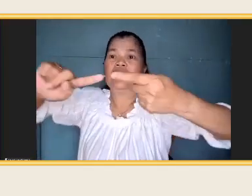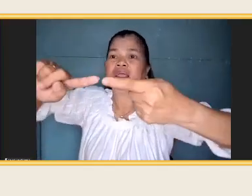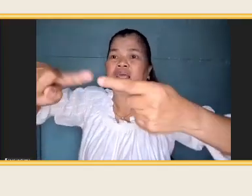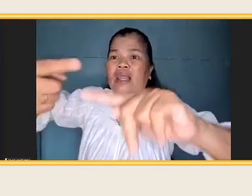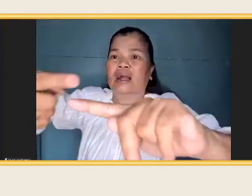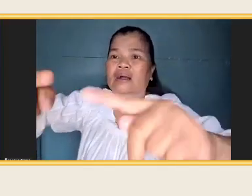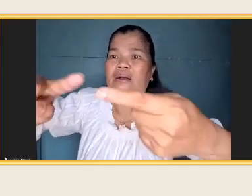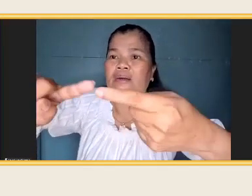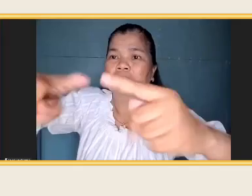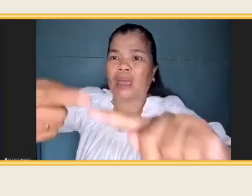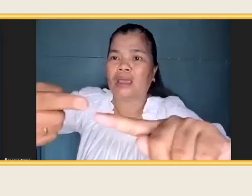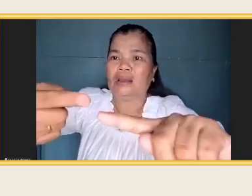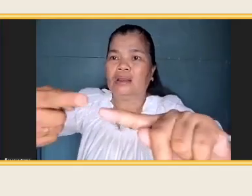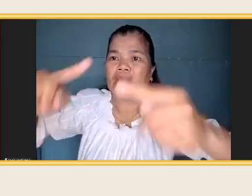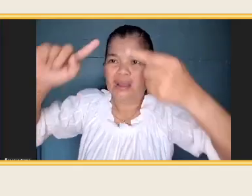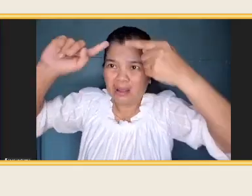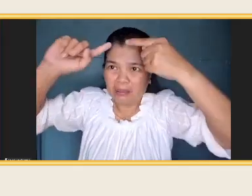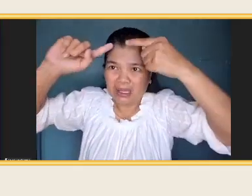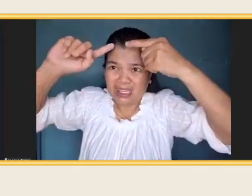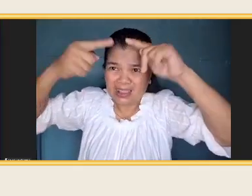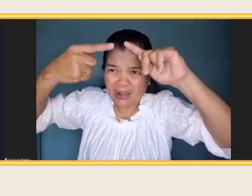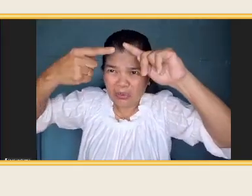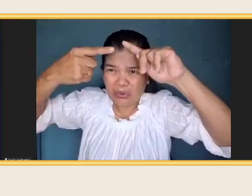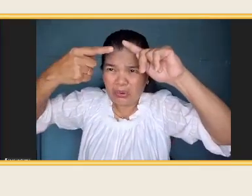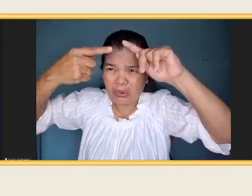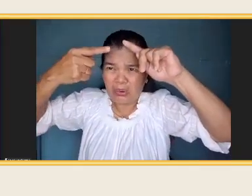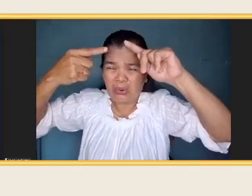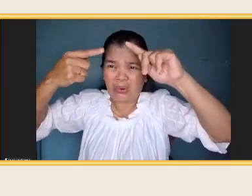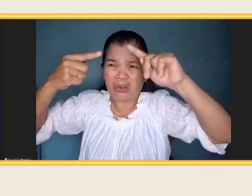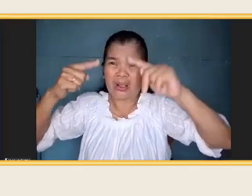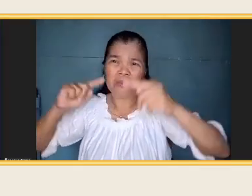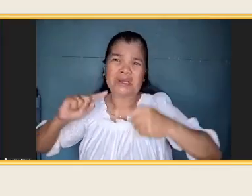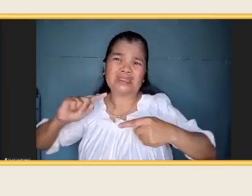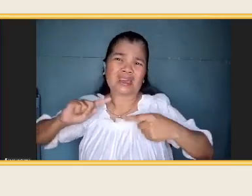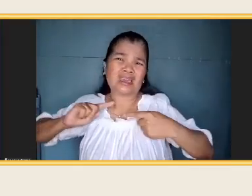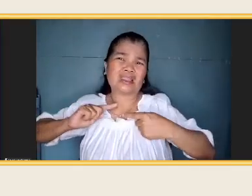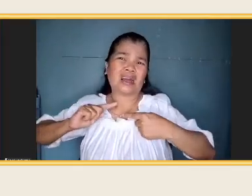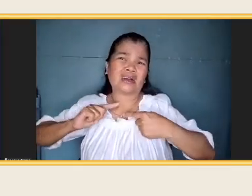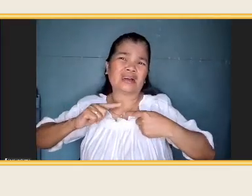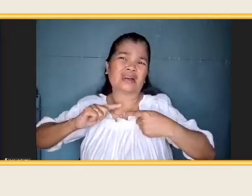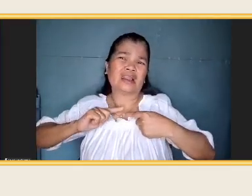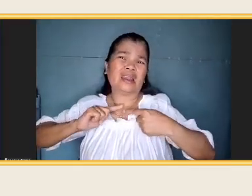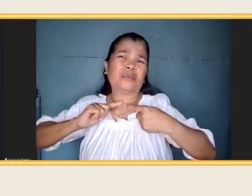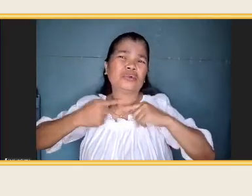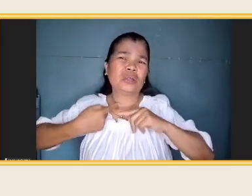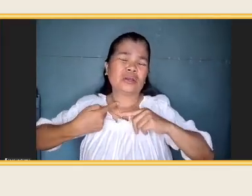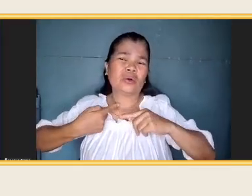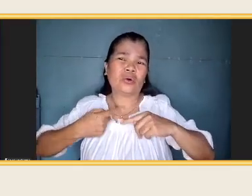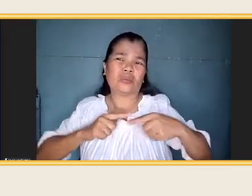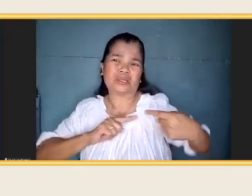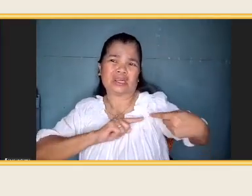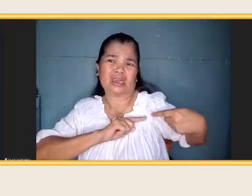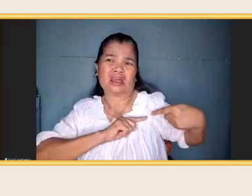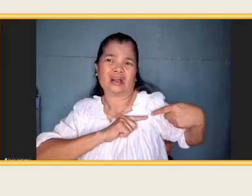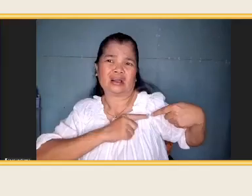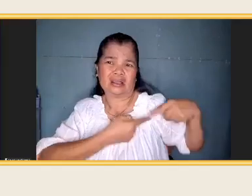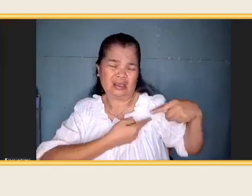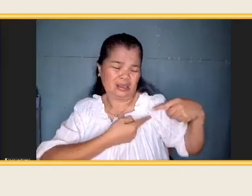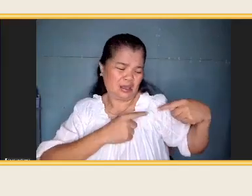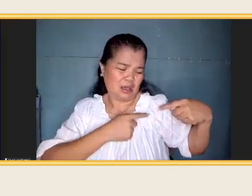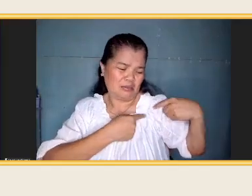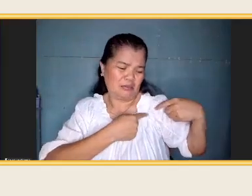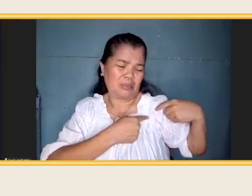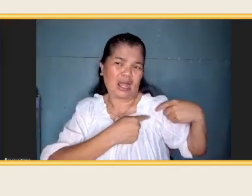Pain. Ginaganyan lang. Pain. Masakit ang ulo ko. Masakit ang lalamunan ko. Masakit